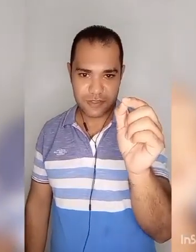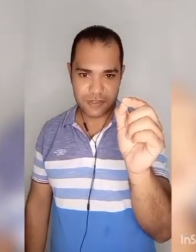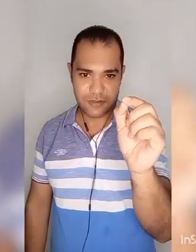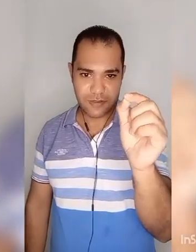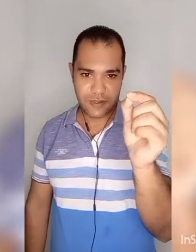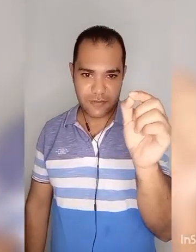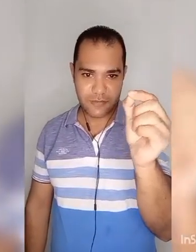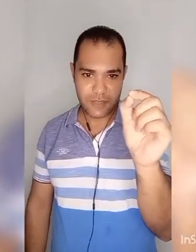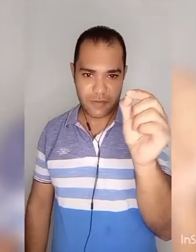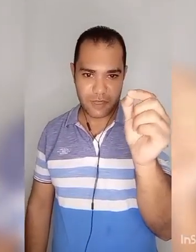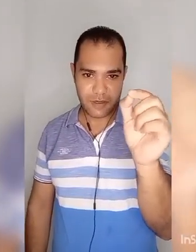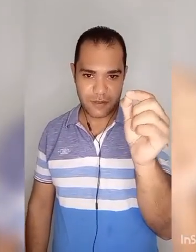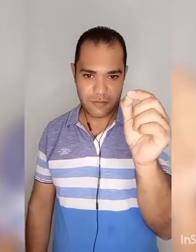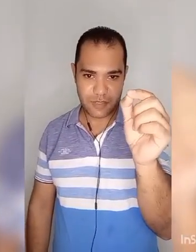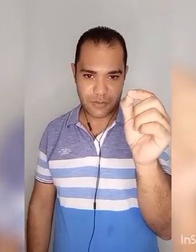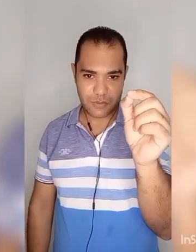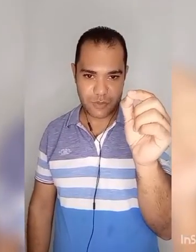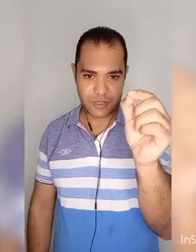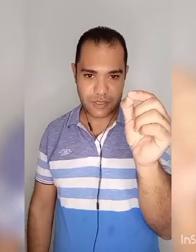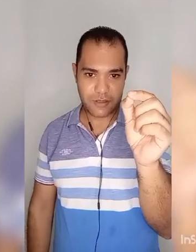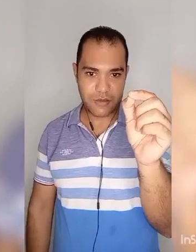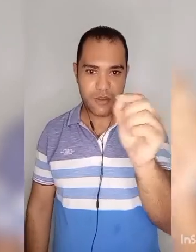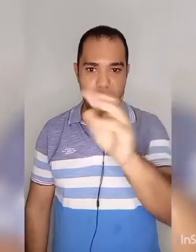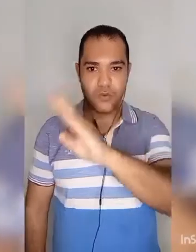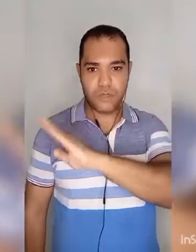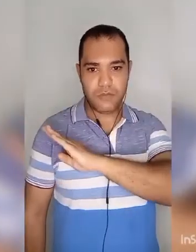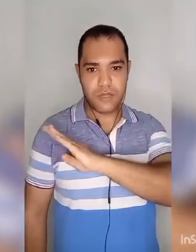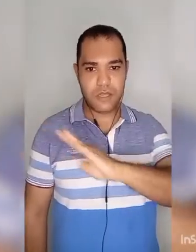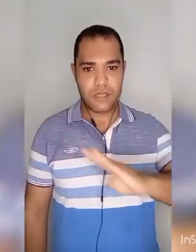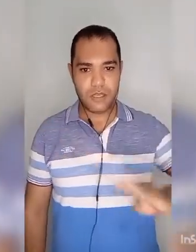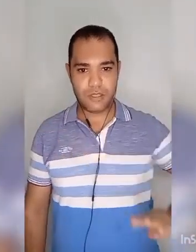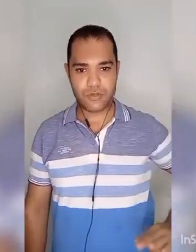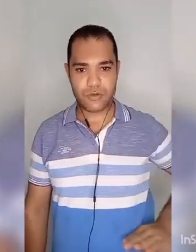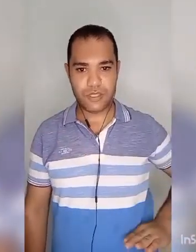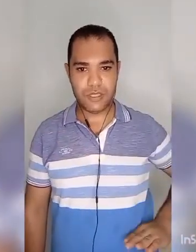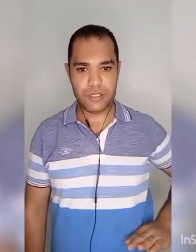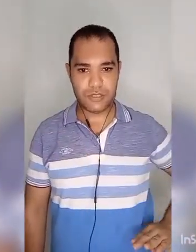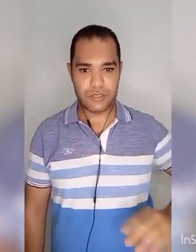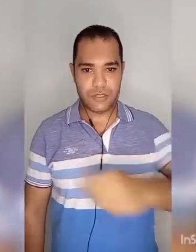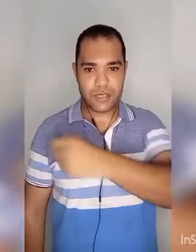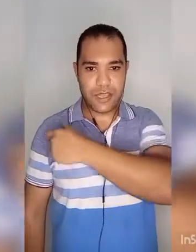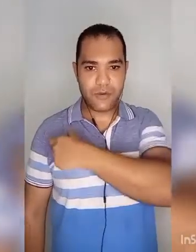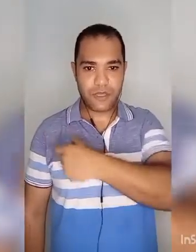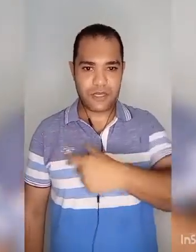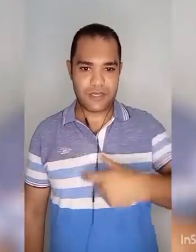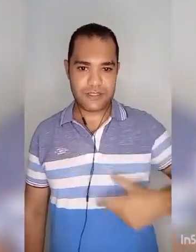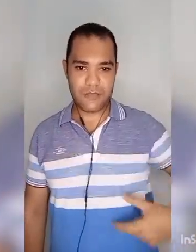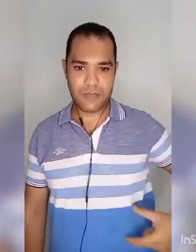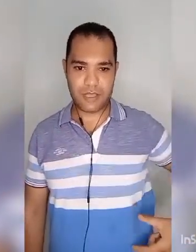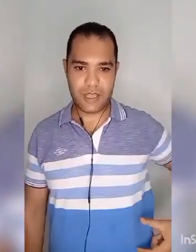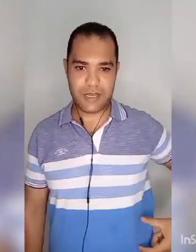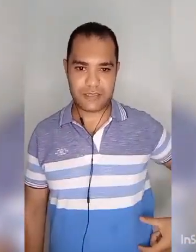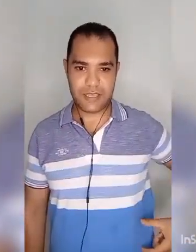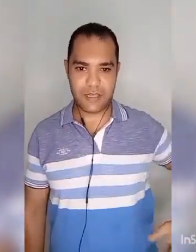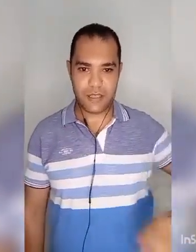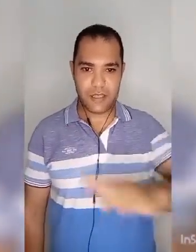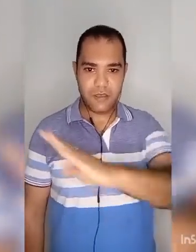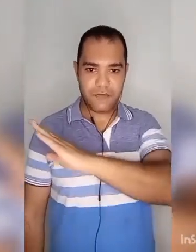بسيطة، نعمل بصبعنا كده ونعمل اشارة الجيش. تخيلوا كده الحزام بتاع العسكري، فاحنا